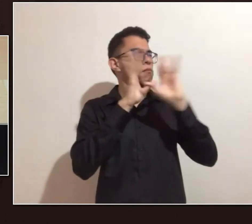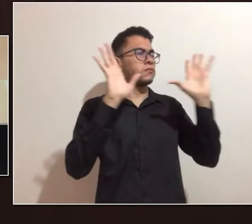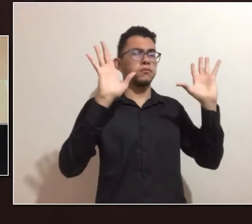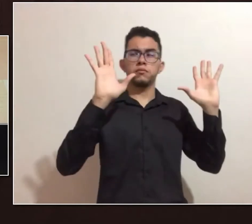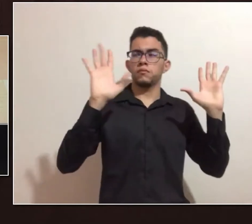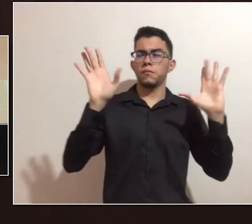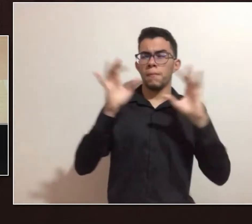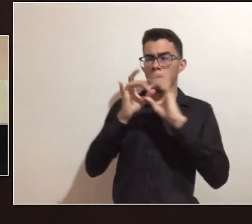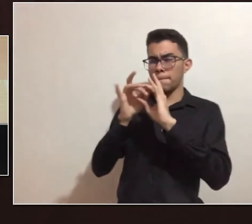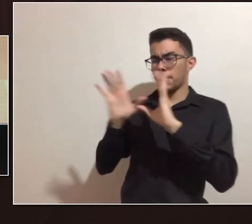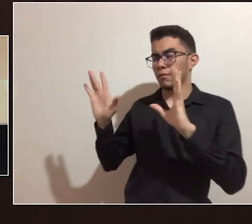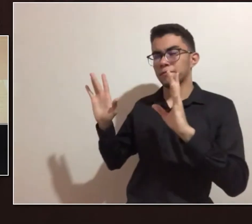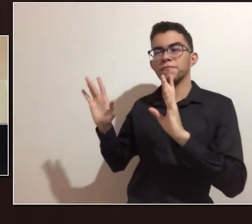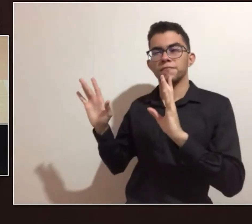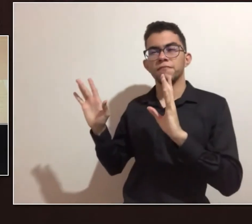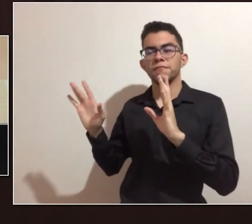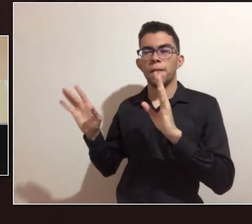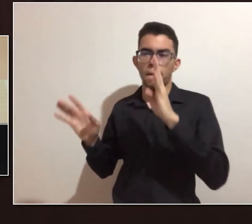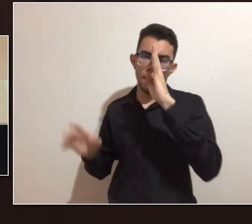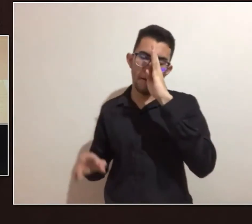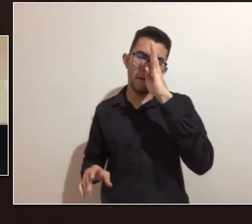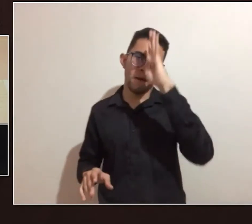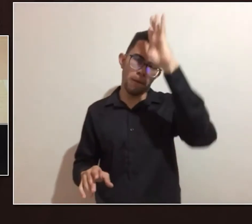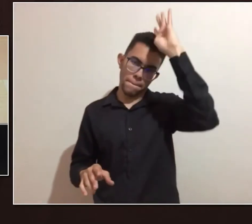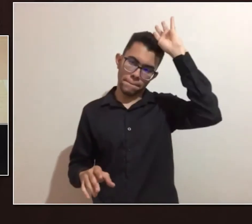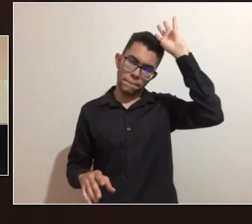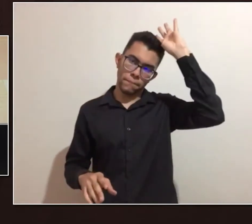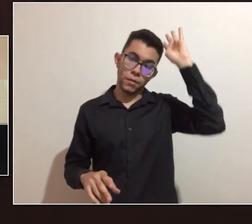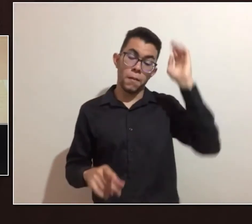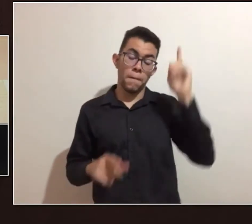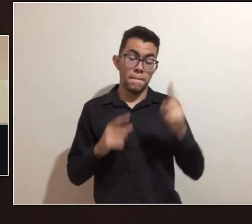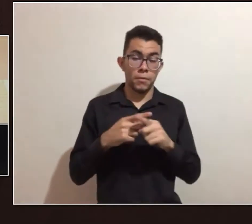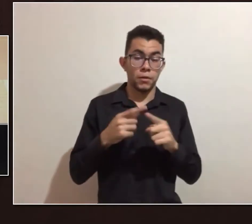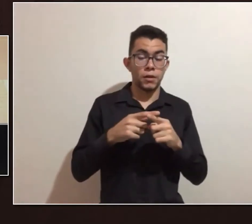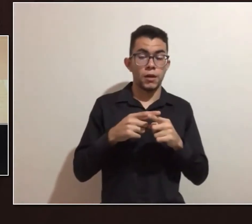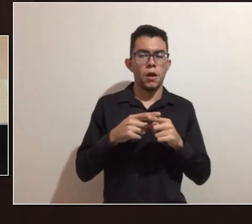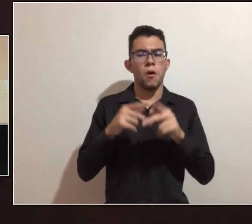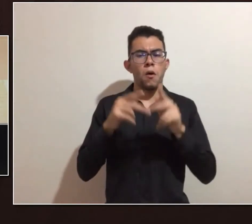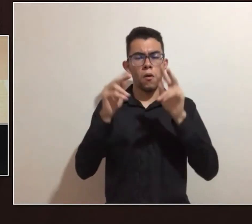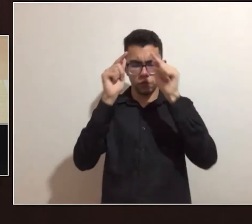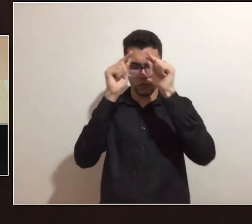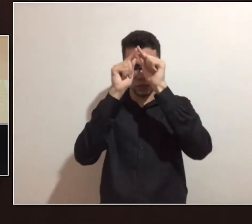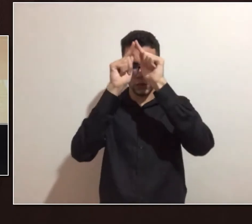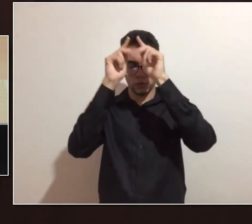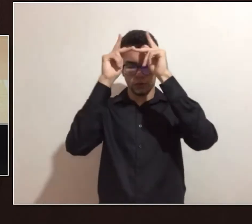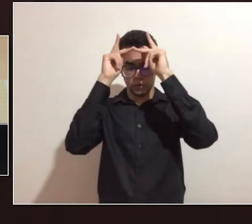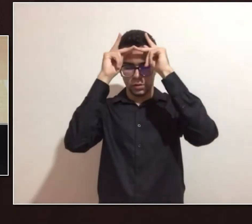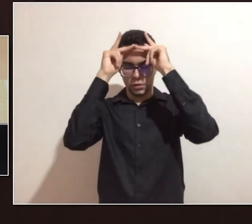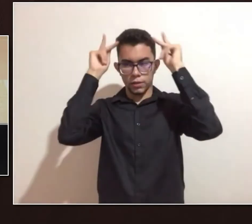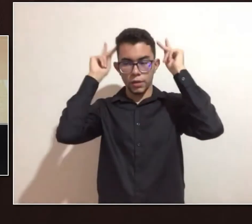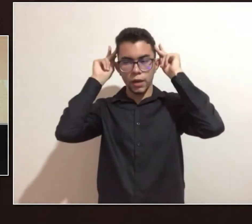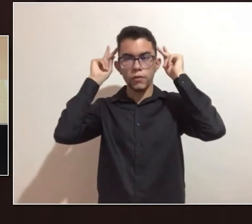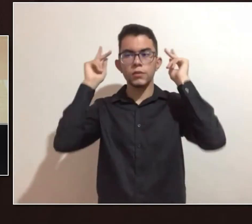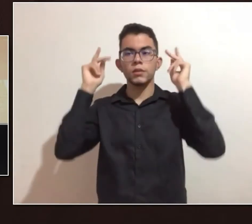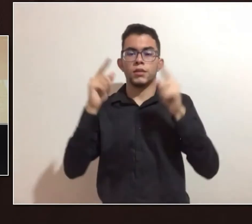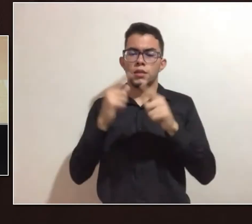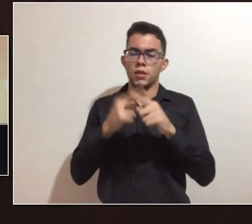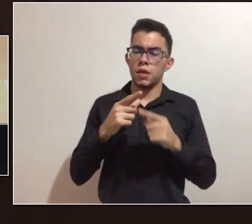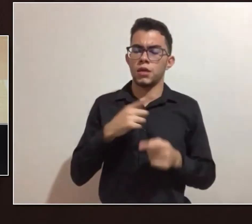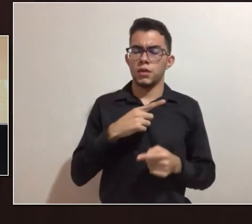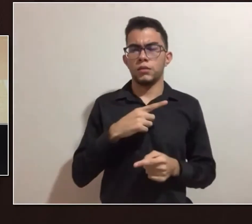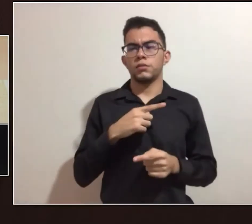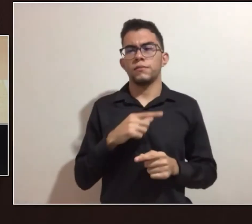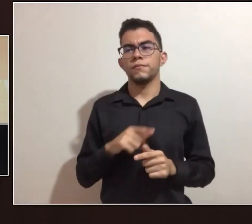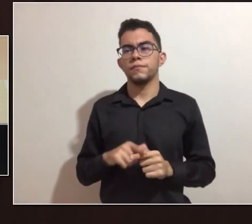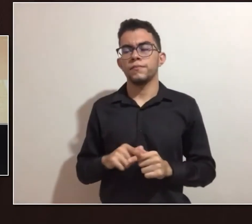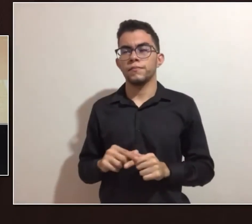de certa forma, eles herdaram dos gregos a democracia. Então, eles toleravam, né, tinham essa liberalidade de tolerar